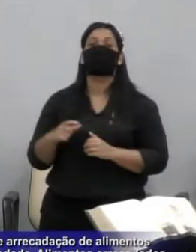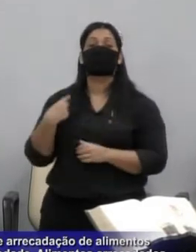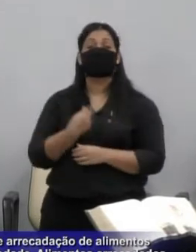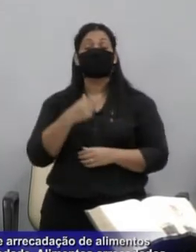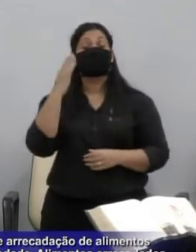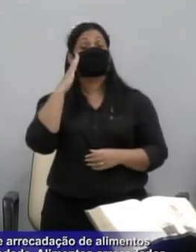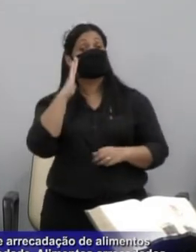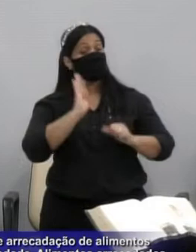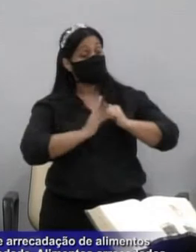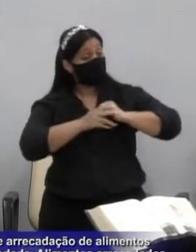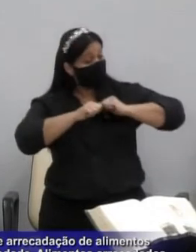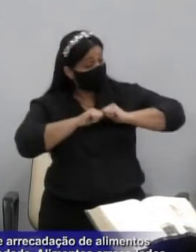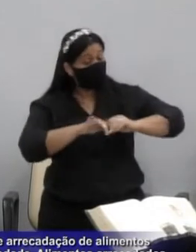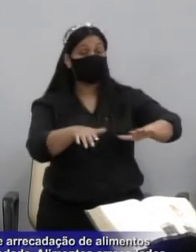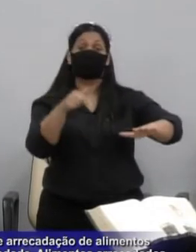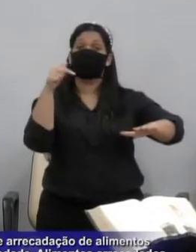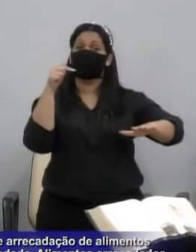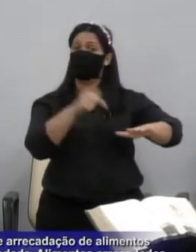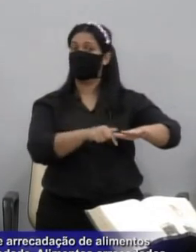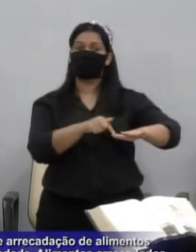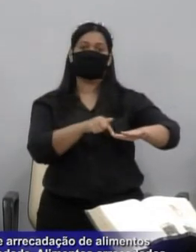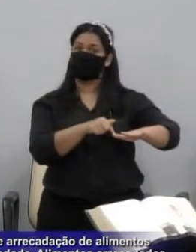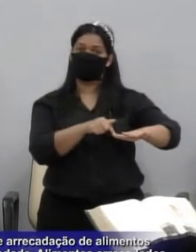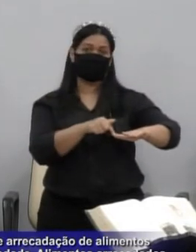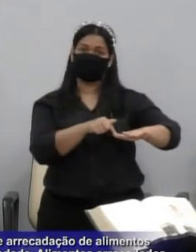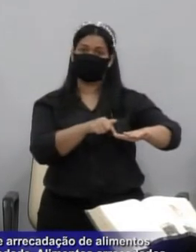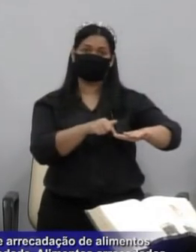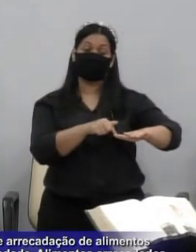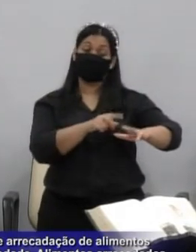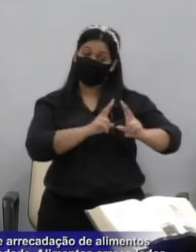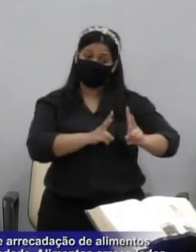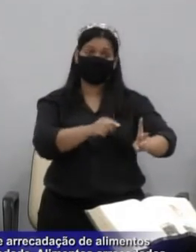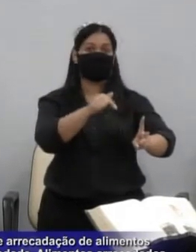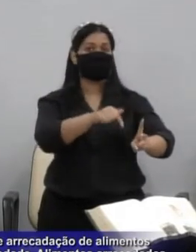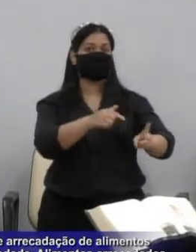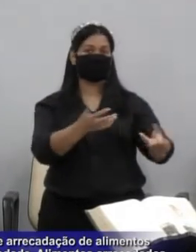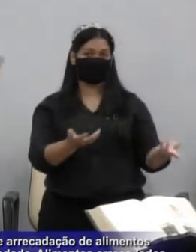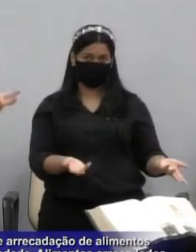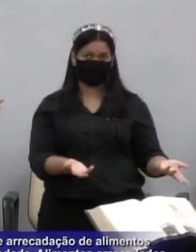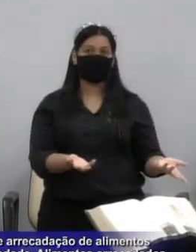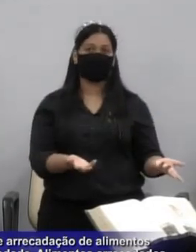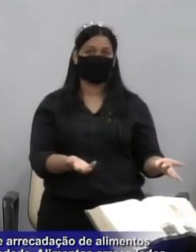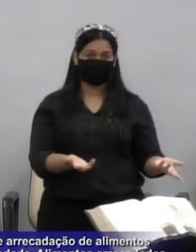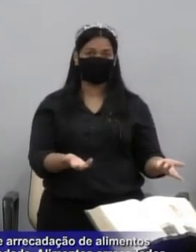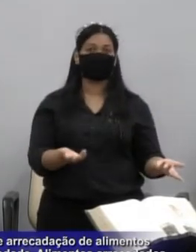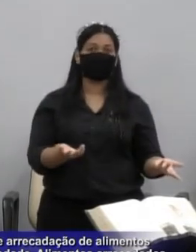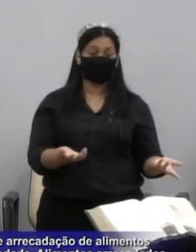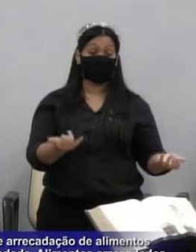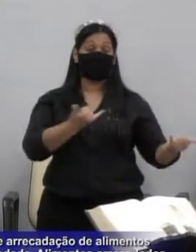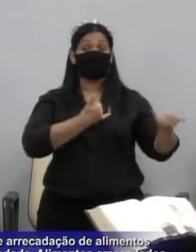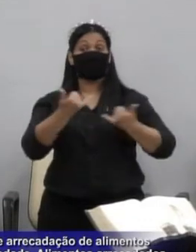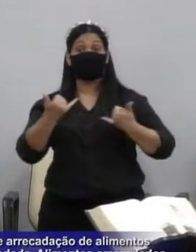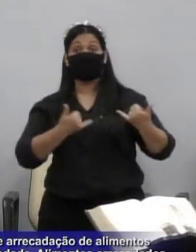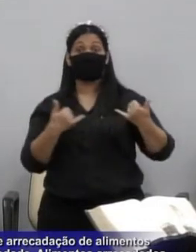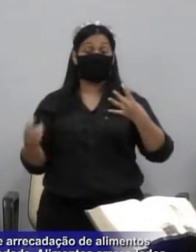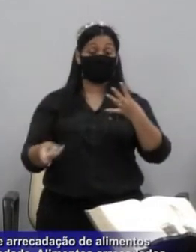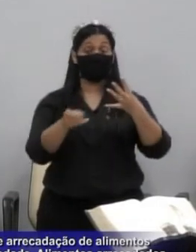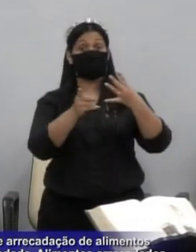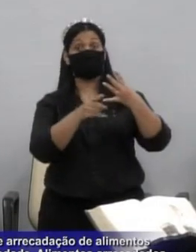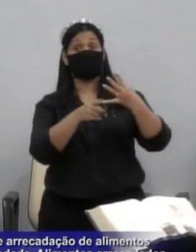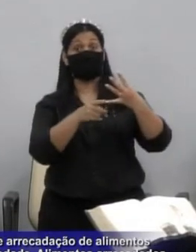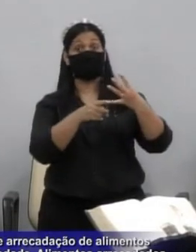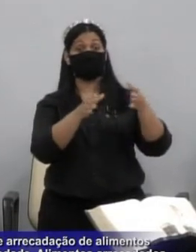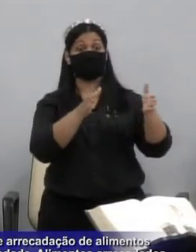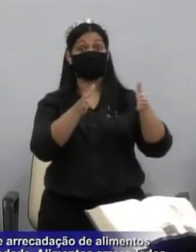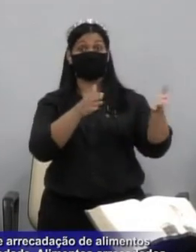a pandemia não vai nos deixar tão cedo, né? Já ouço falar em quarta fase, né? Nós estamos